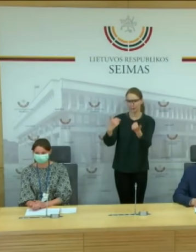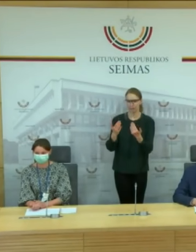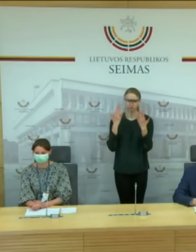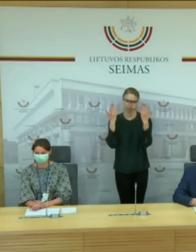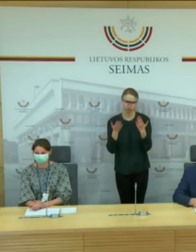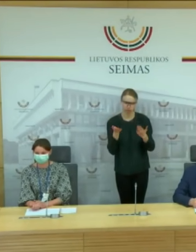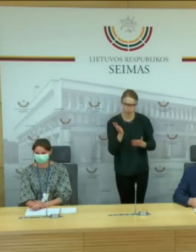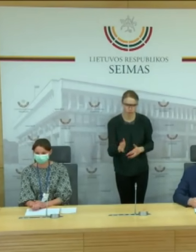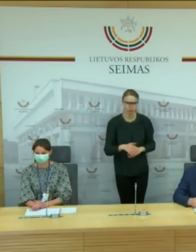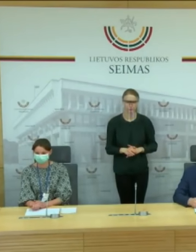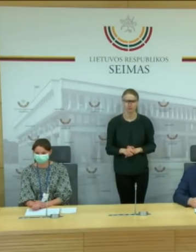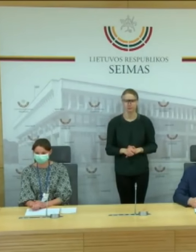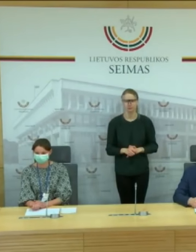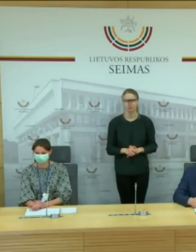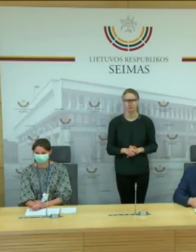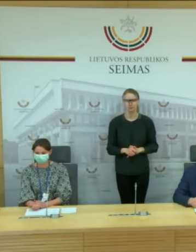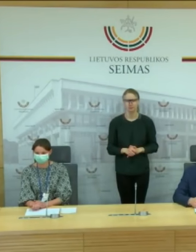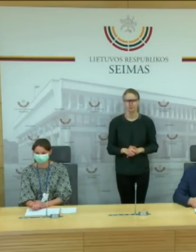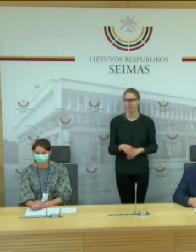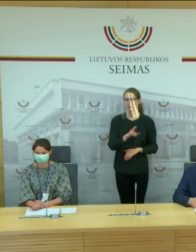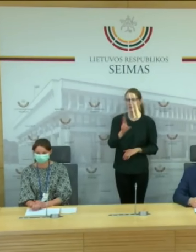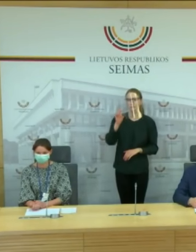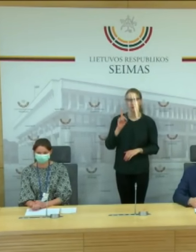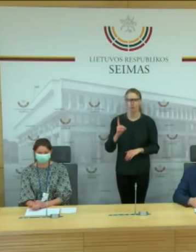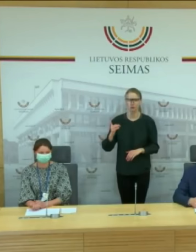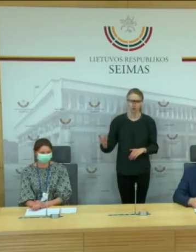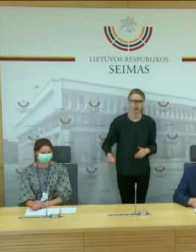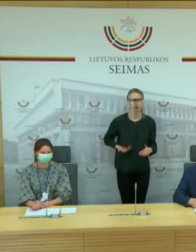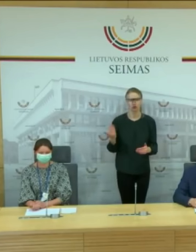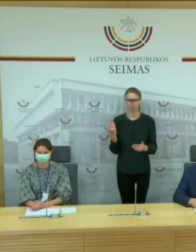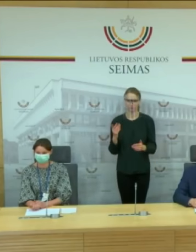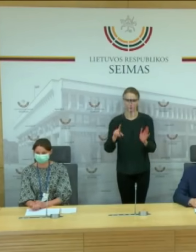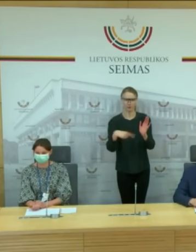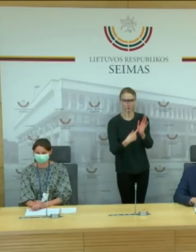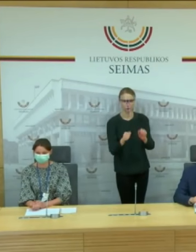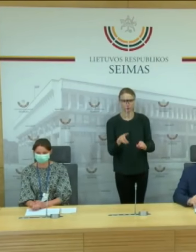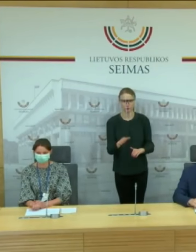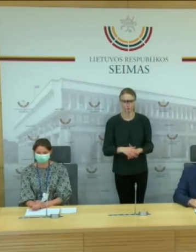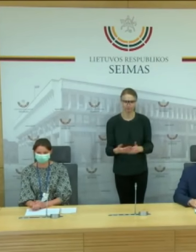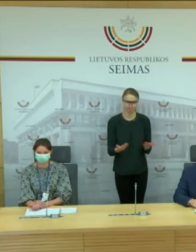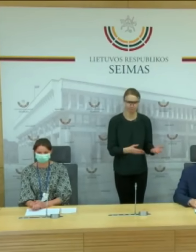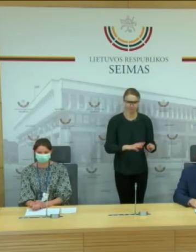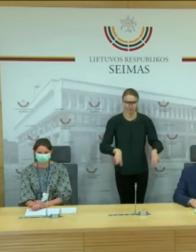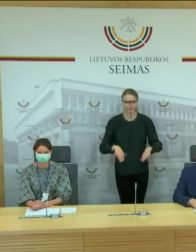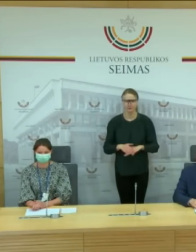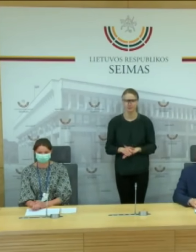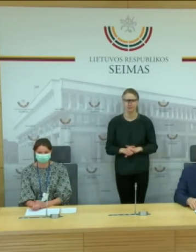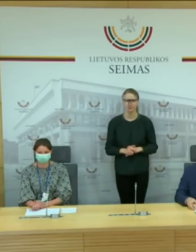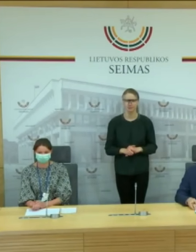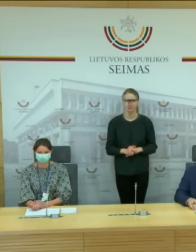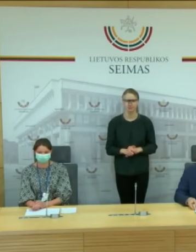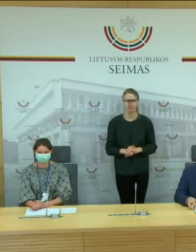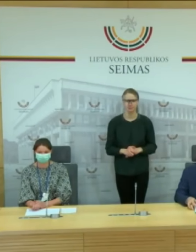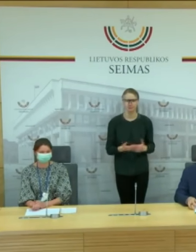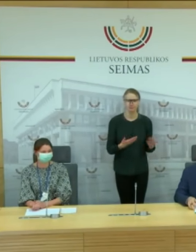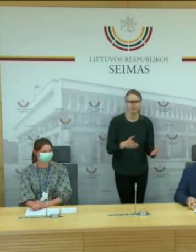raštu, tiesiog perskaitysiu, kas norės, bus galima gyvai užduoti. Tai prašom, ministrė. Tai